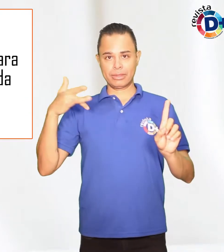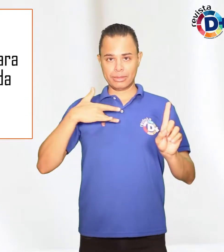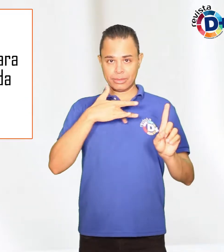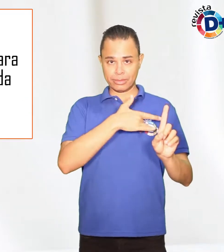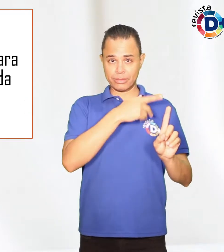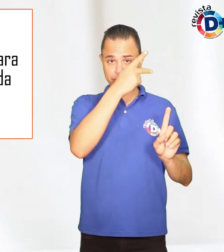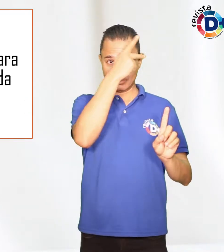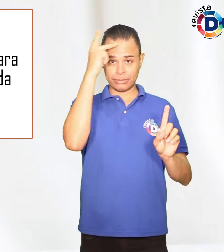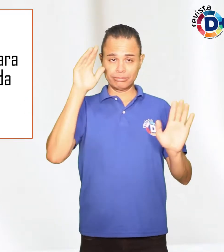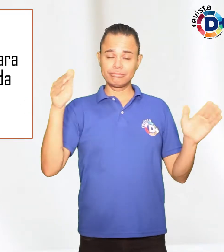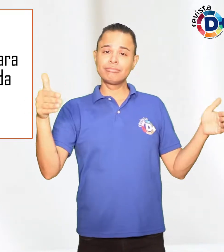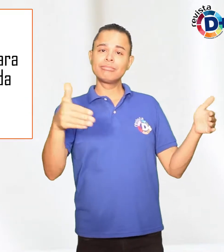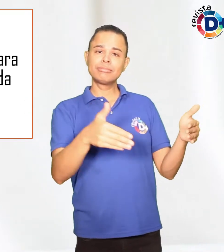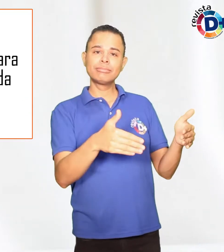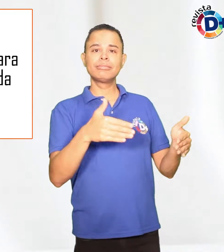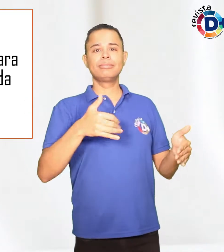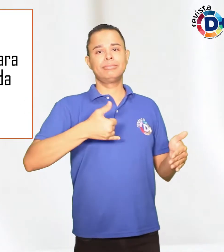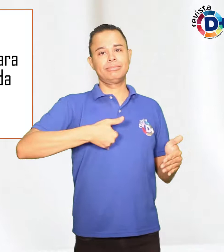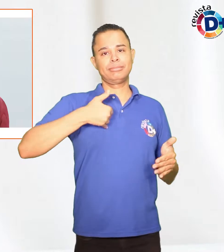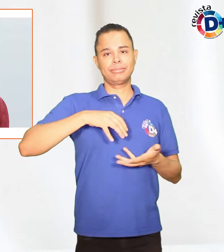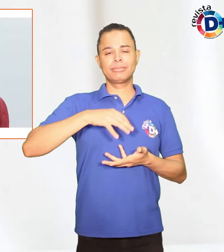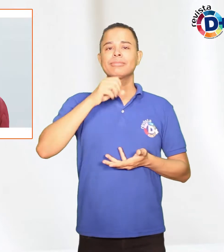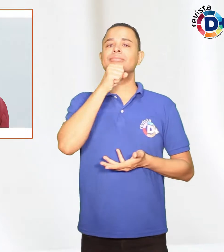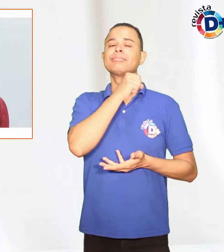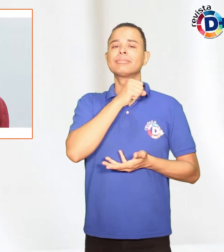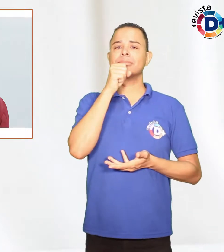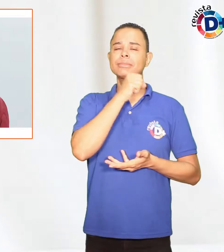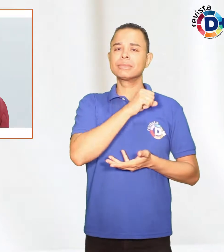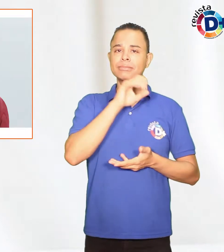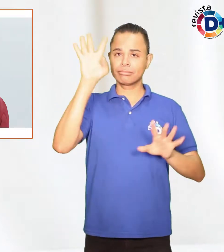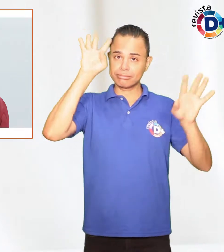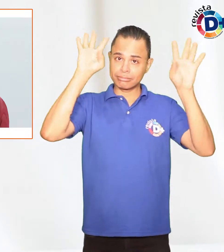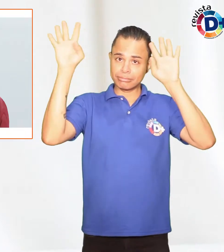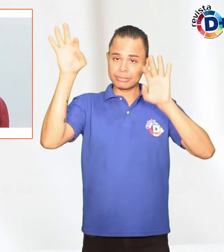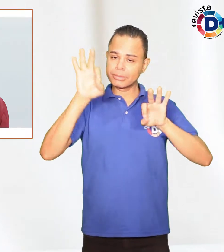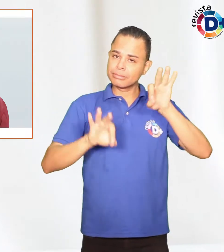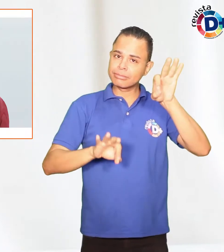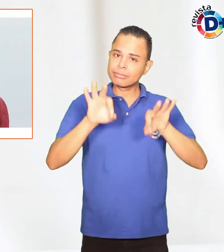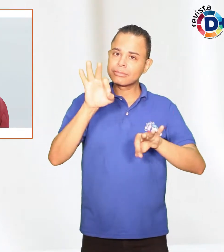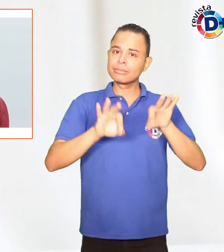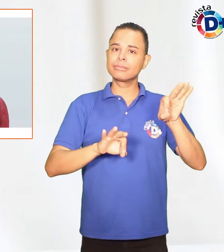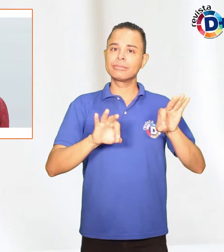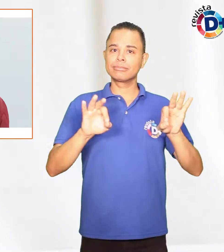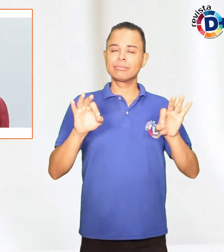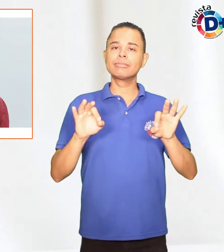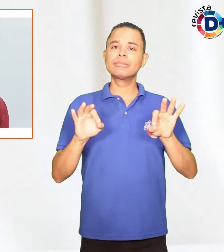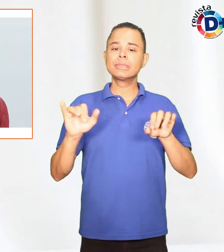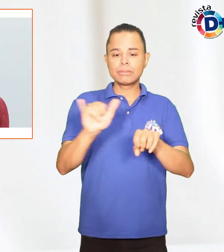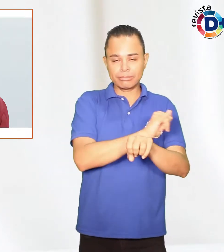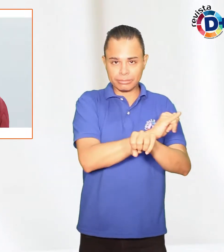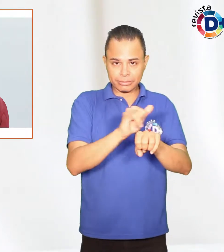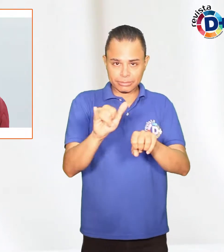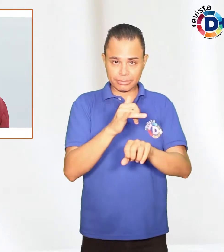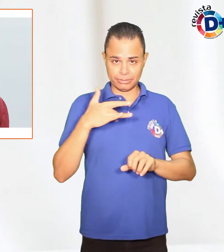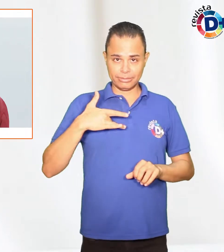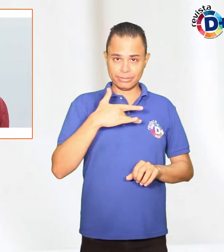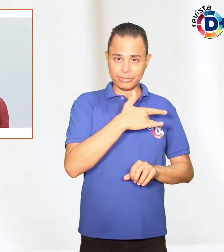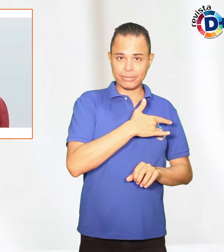idosa pensando em contribuir para a melhora na qualidade de vida da terceira